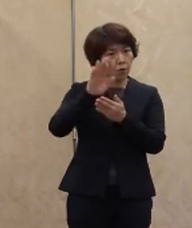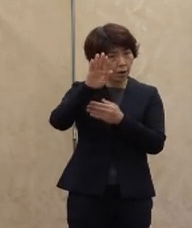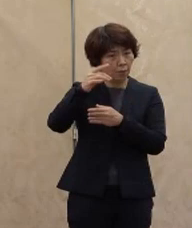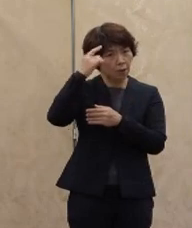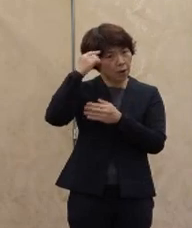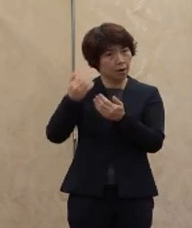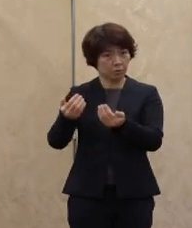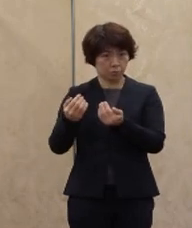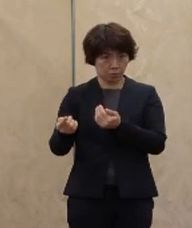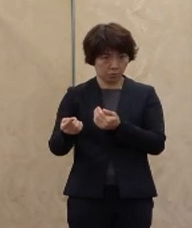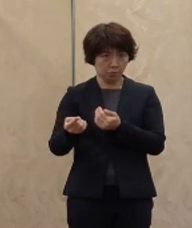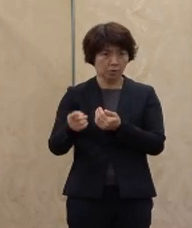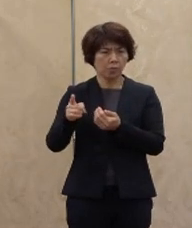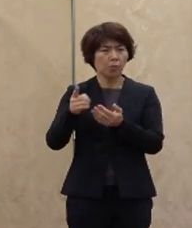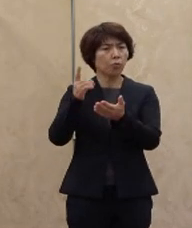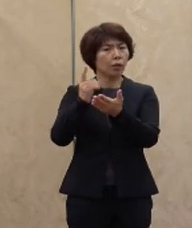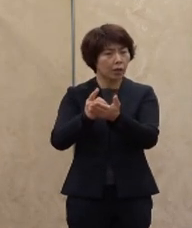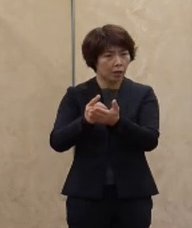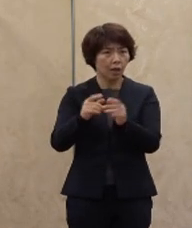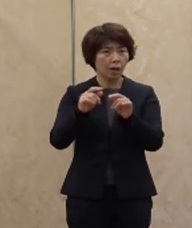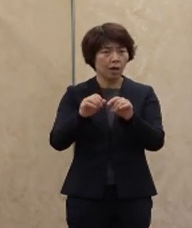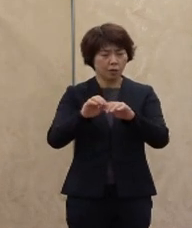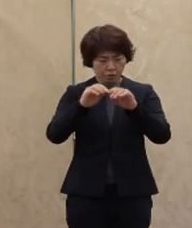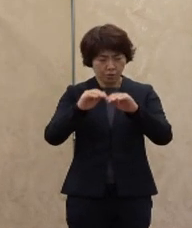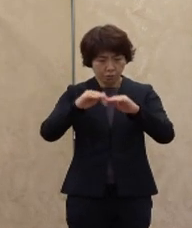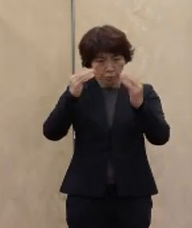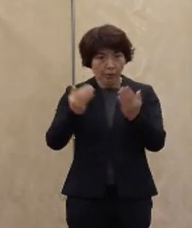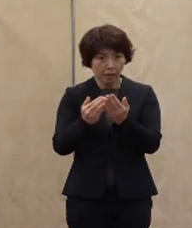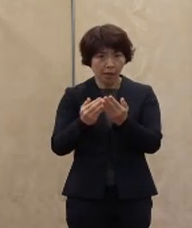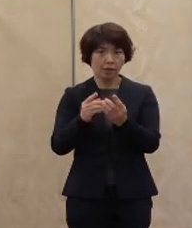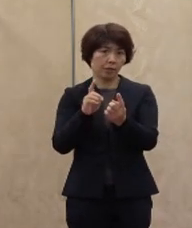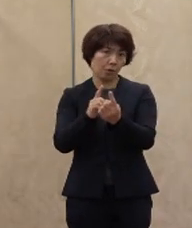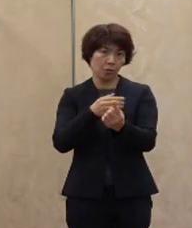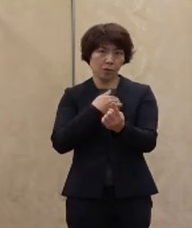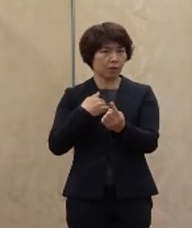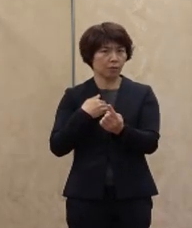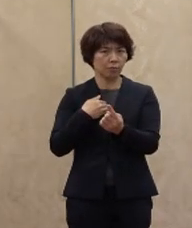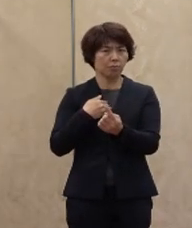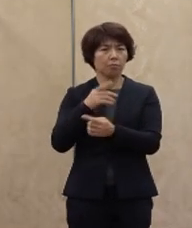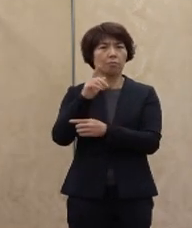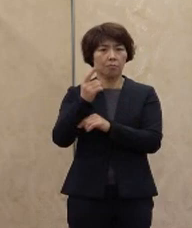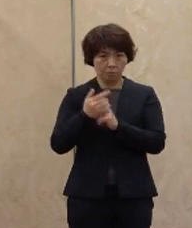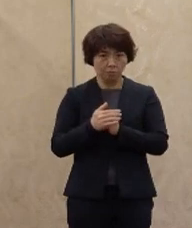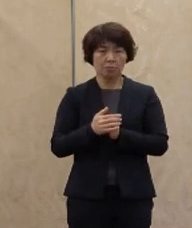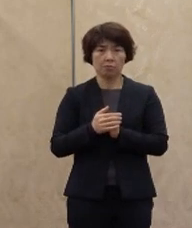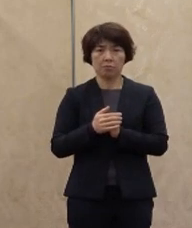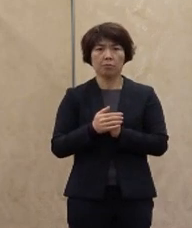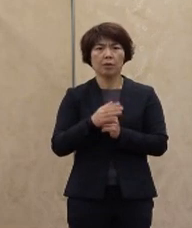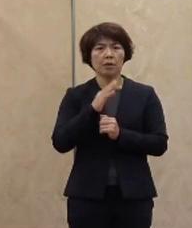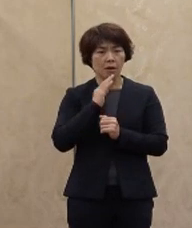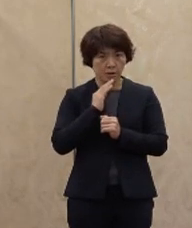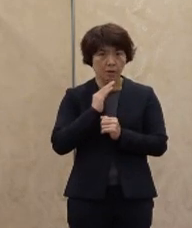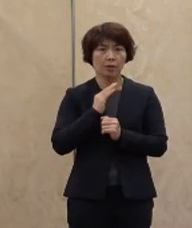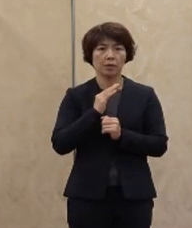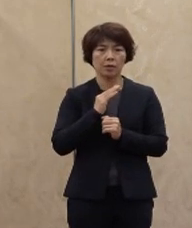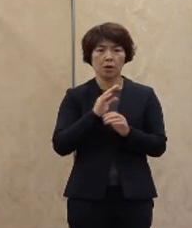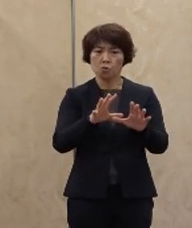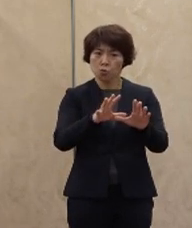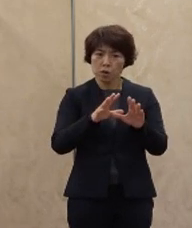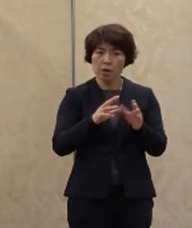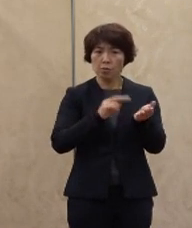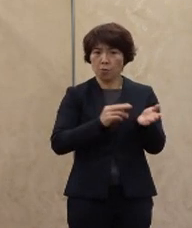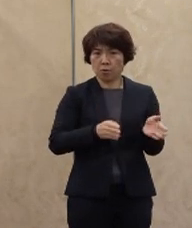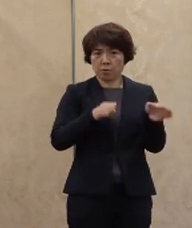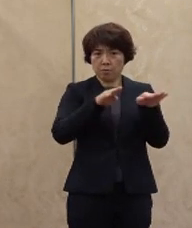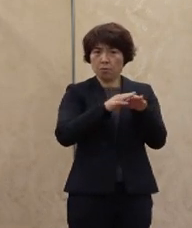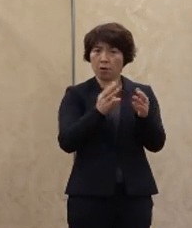、だからといってそれだけで全てがやっぱり賄えるかというとそうではなくて、あのやっぱり裾野を広げて民間も公立